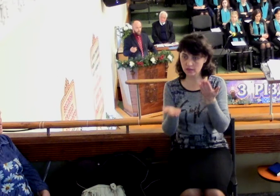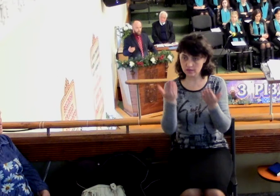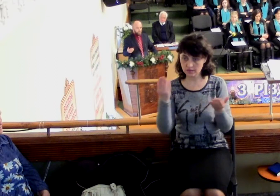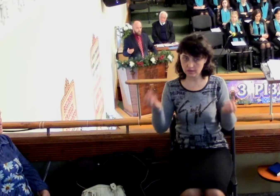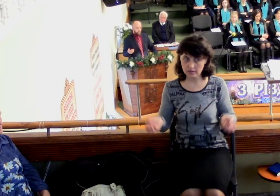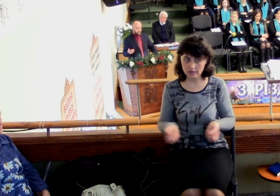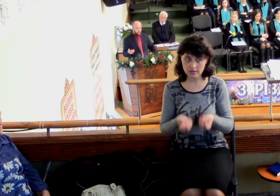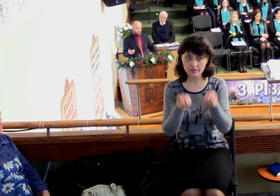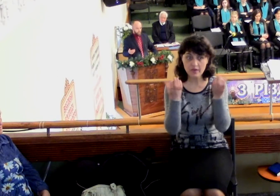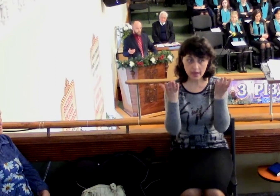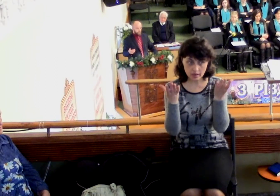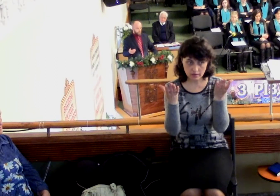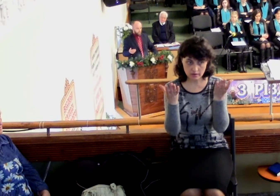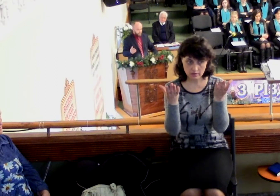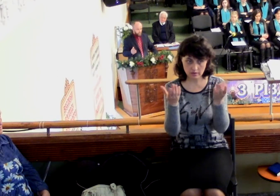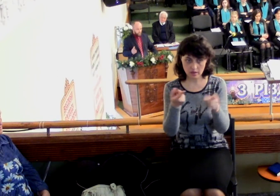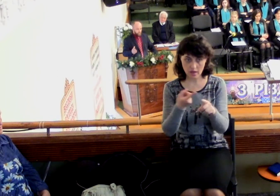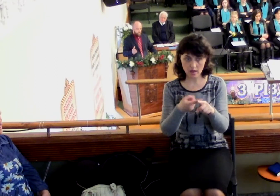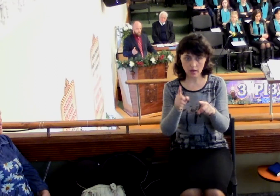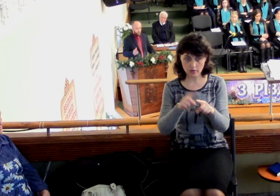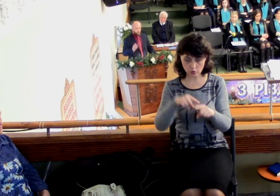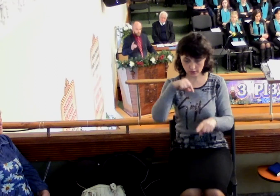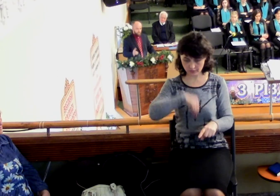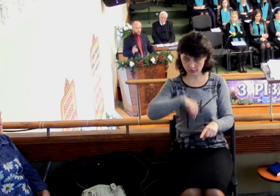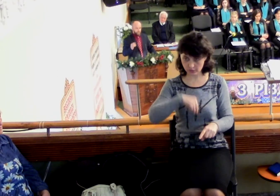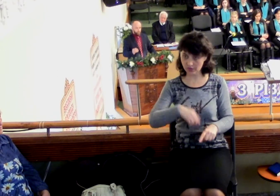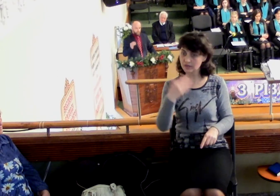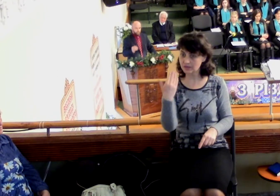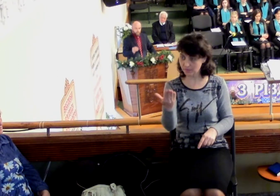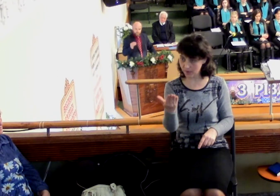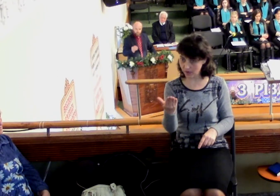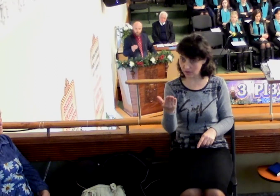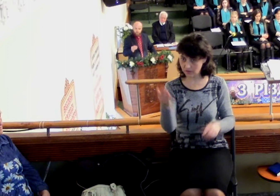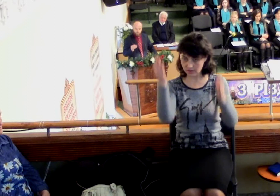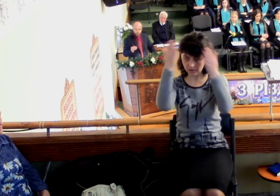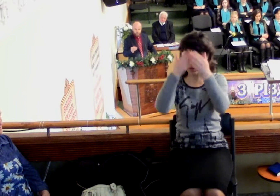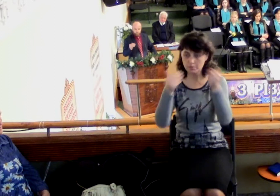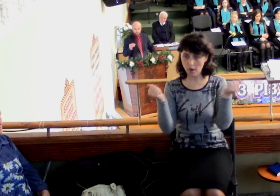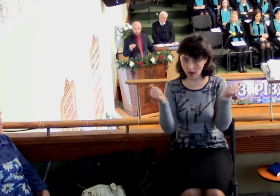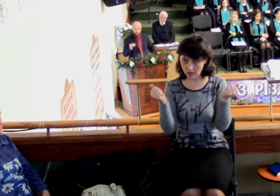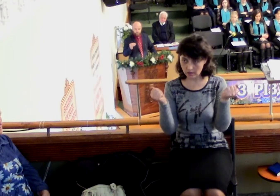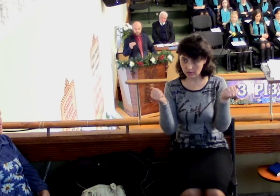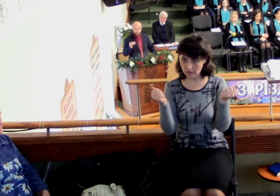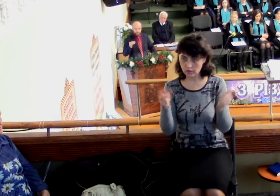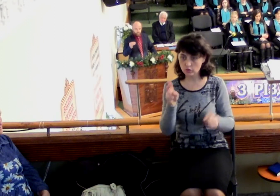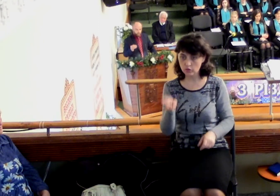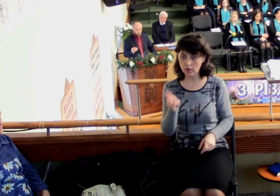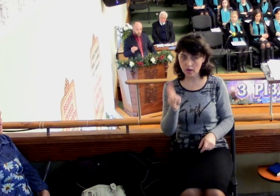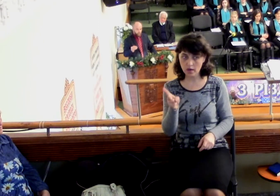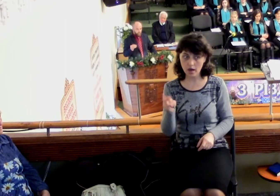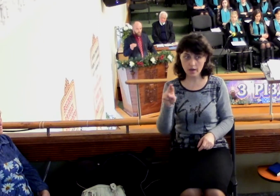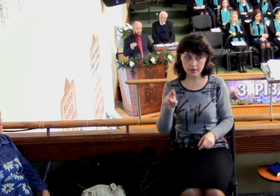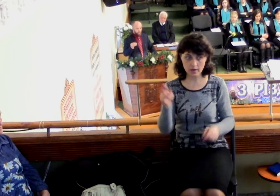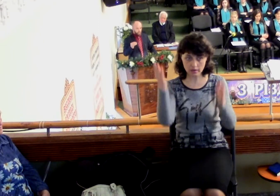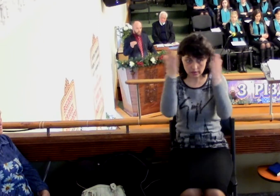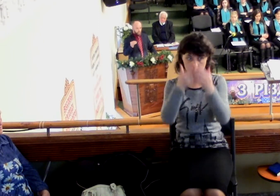То какова же тьма? И это важно для нас, чтобы свет, который в нас зажег Иисус Христос, чтобы он